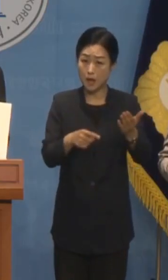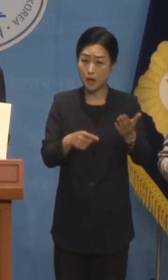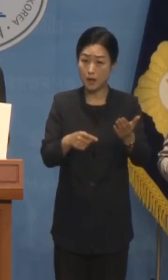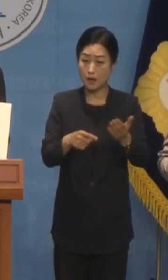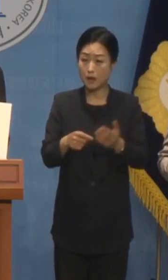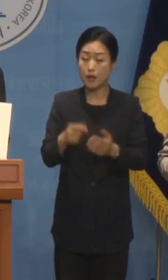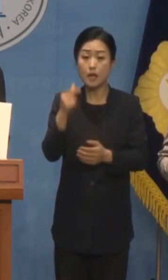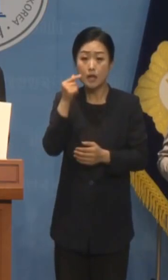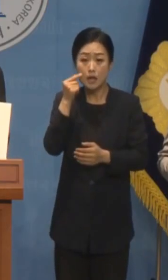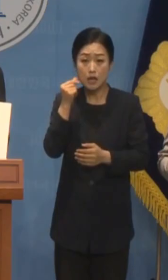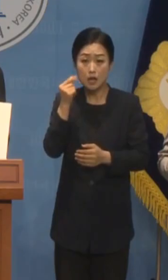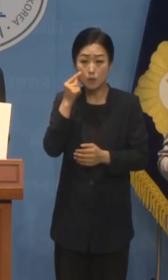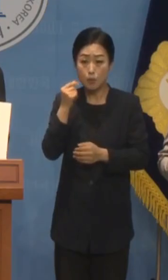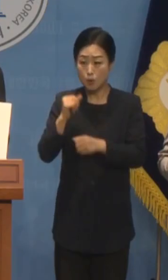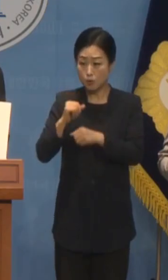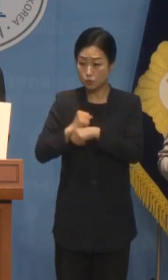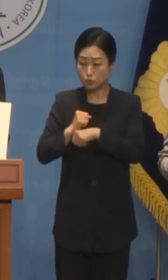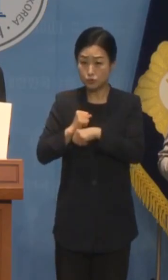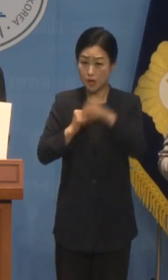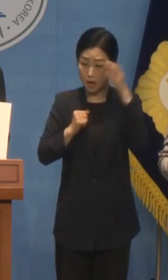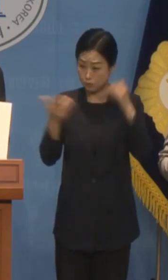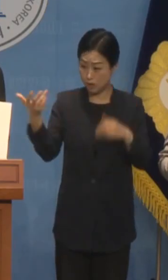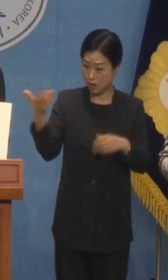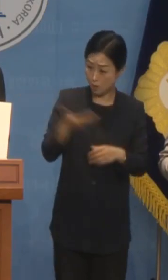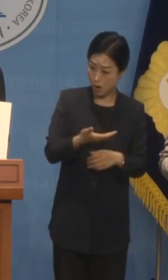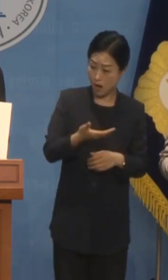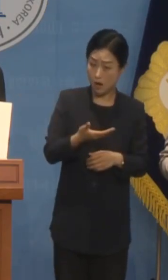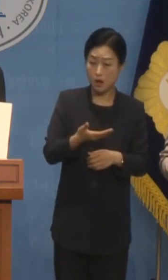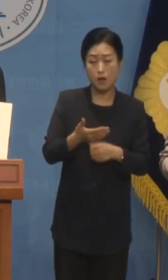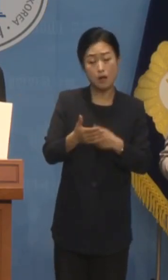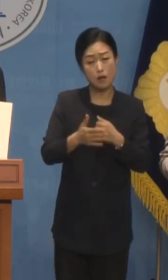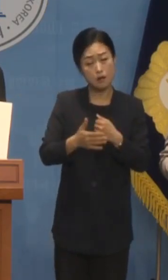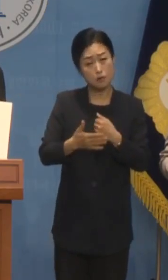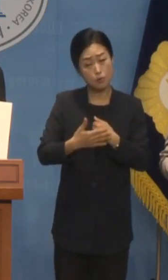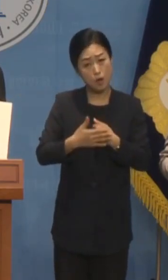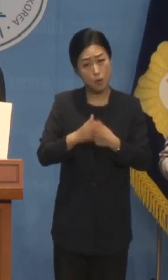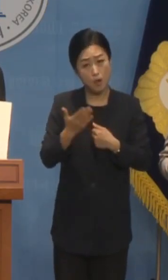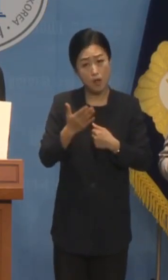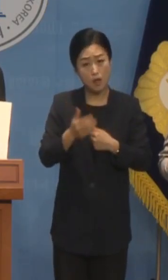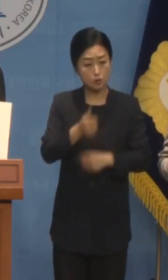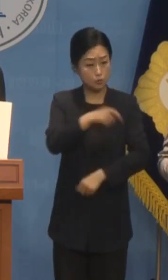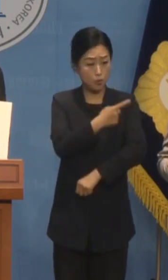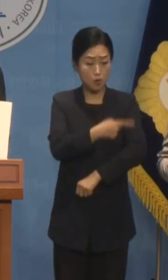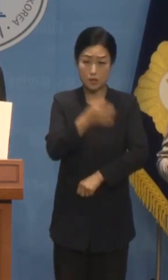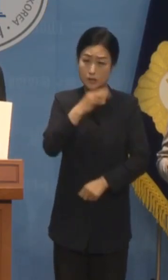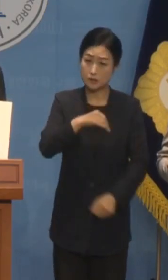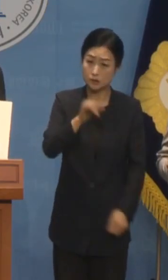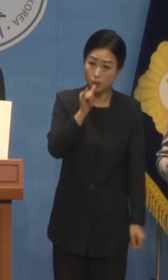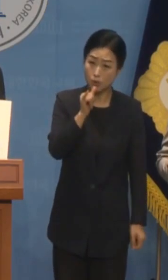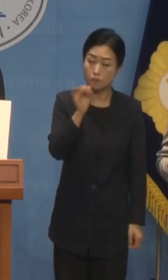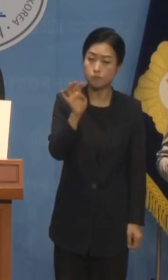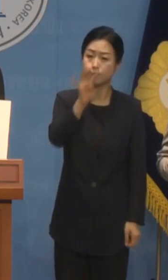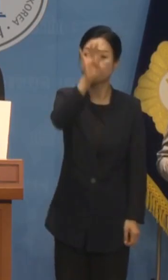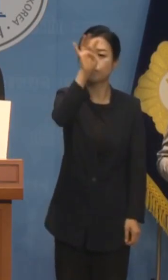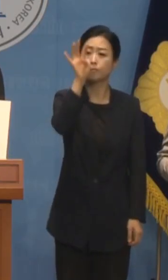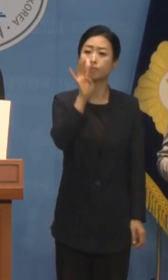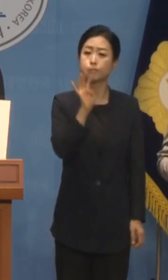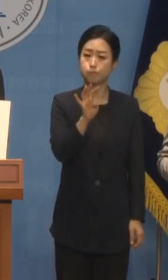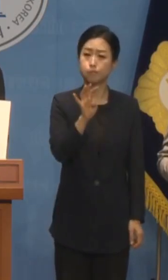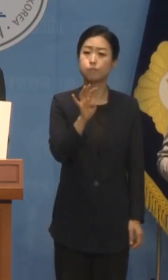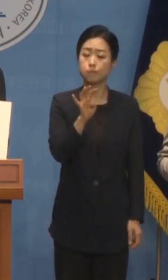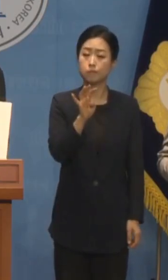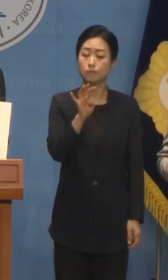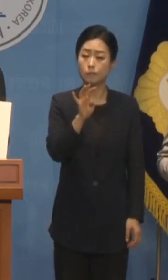자위대의 한반도 진출을 뒷받침하는 것이 과연 우리의 주권에 무엇이 도움이 되는가라고 하는 것을 다시 묻지 않을